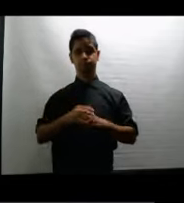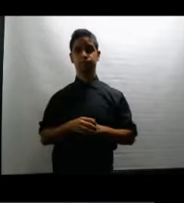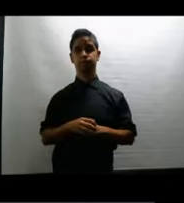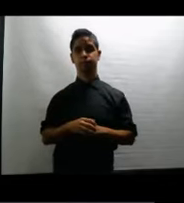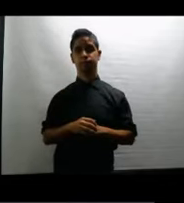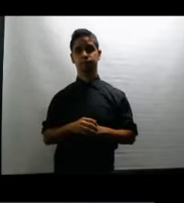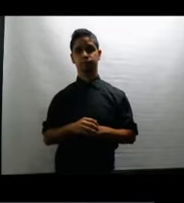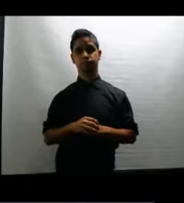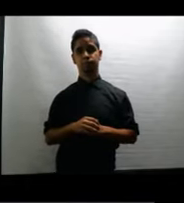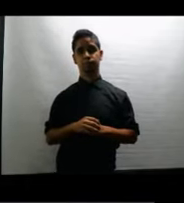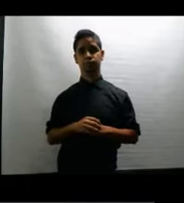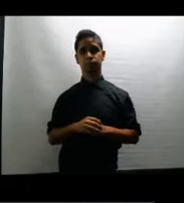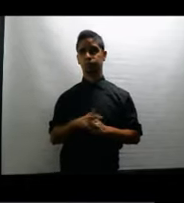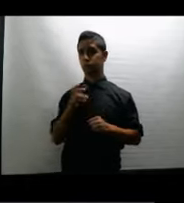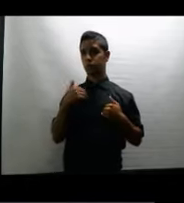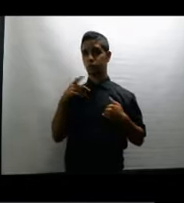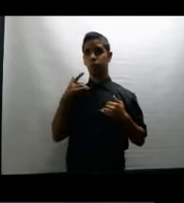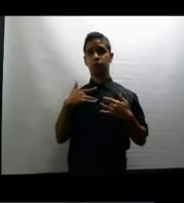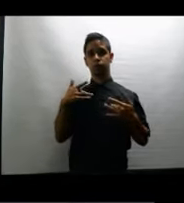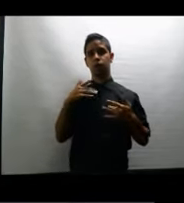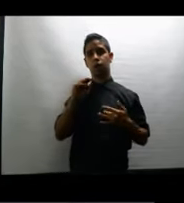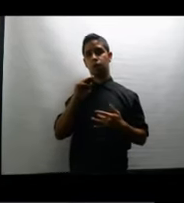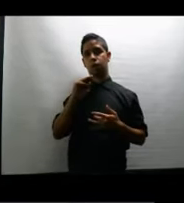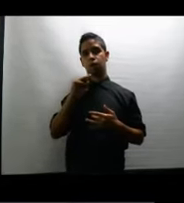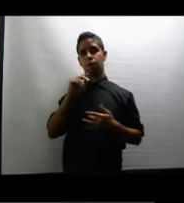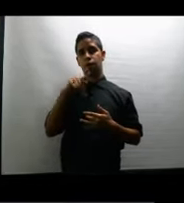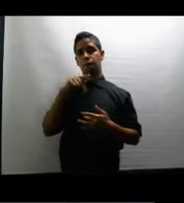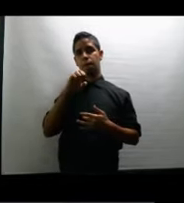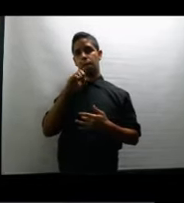tenía una actividad, etcétera, etcétera, dedicada a Pedro Mir, al poeta